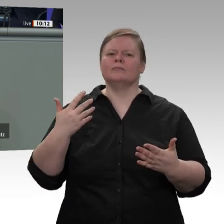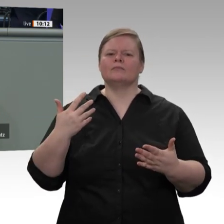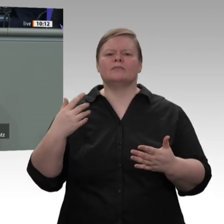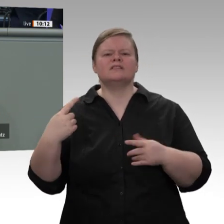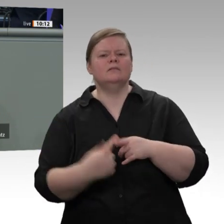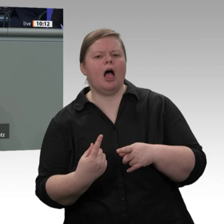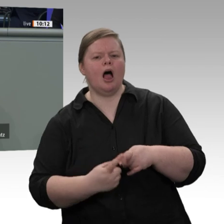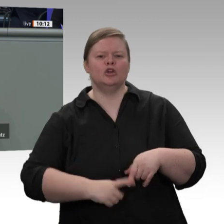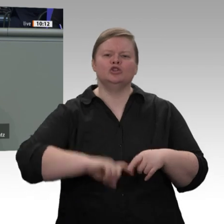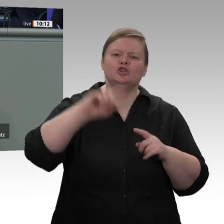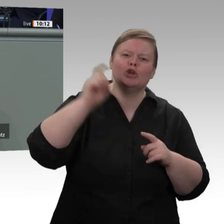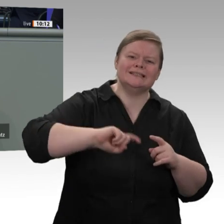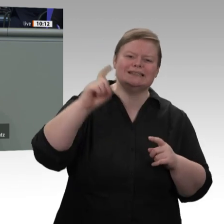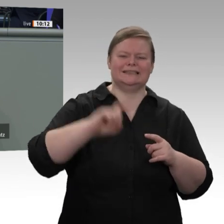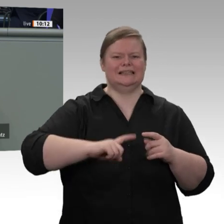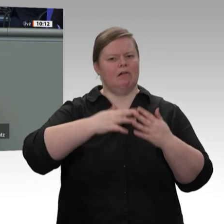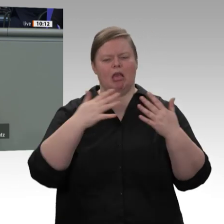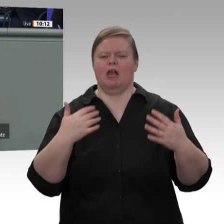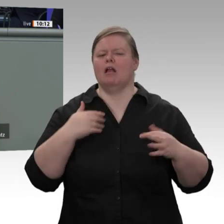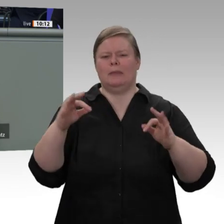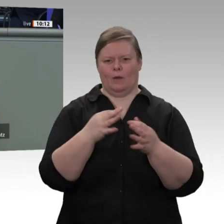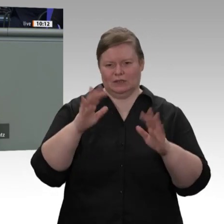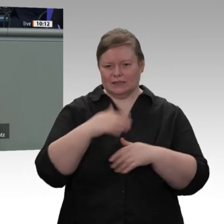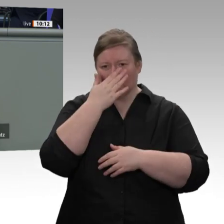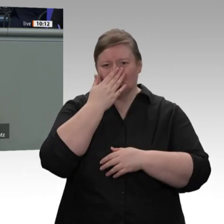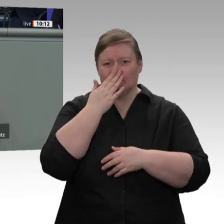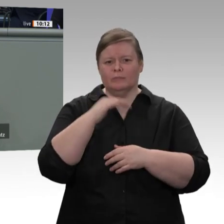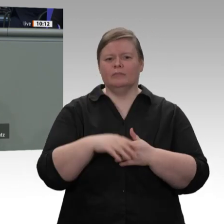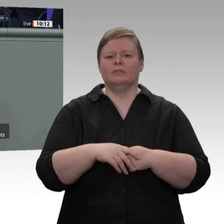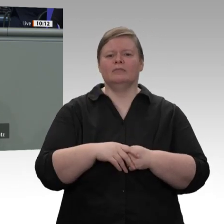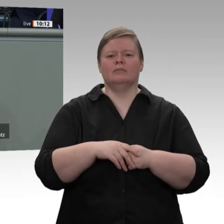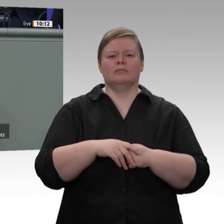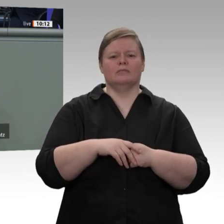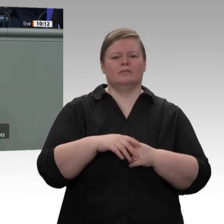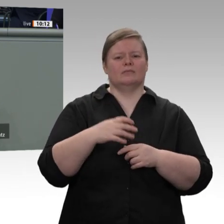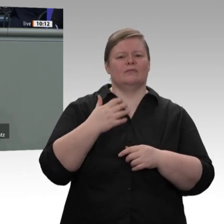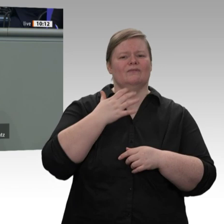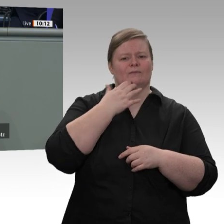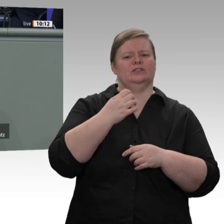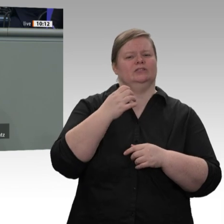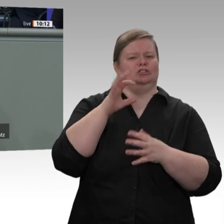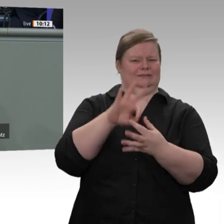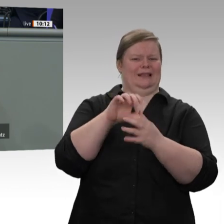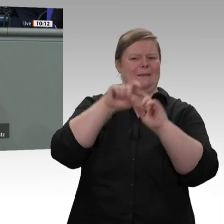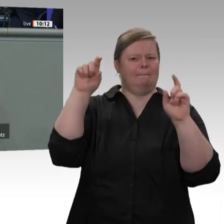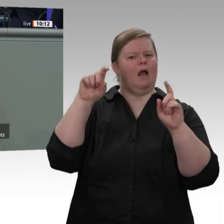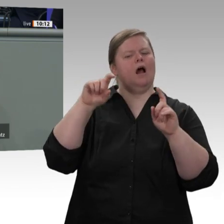Entwicklung, die sich als Gewaltspirale beschreiben lässt. Menschen werden abgewertet, rassistische Sprüche werden unwidersprochen, das wird man ja